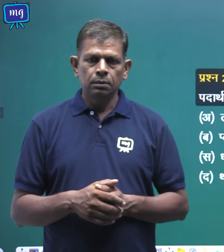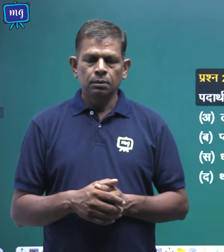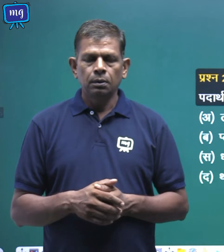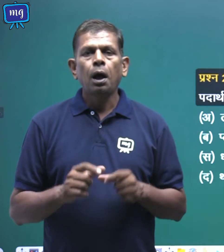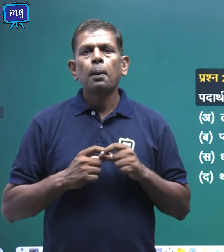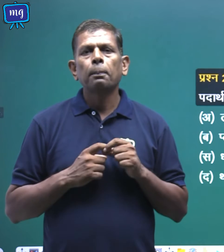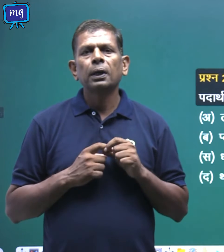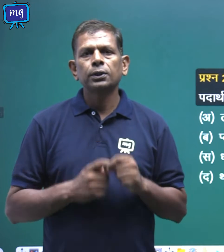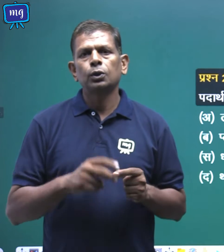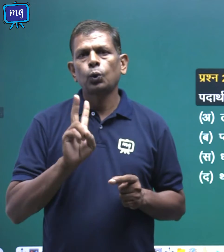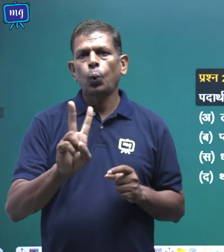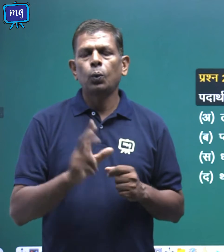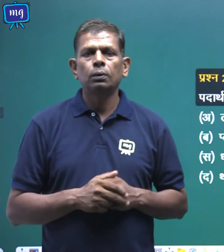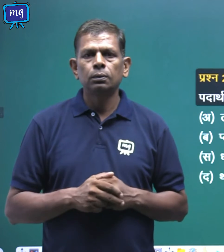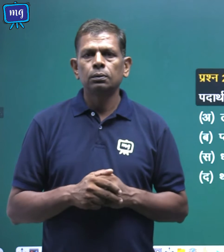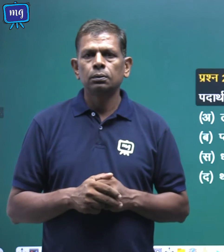प्रश्न 2,